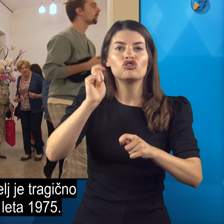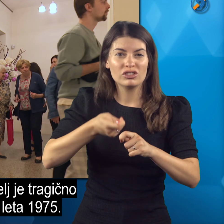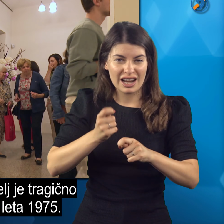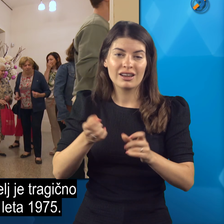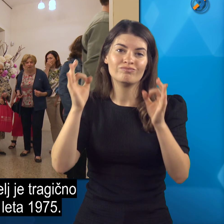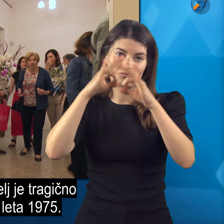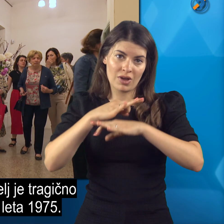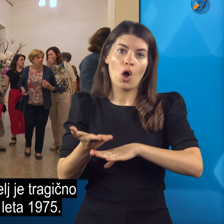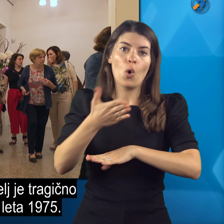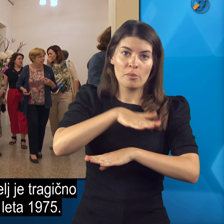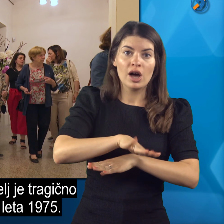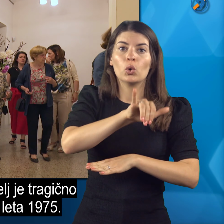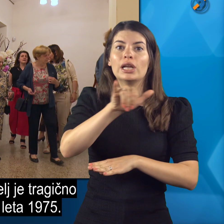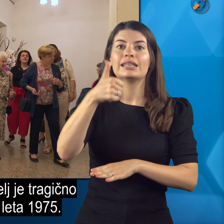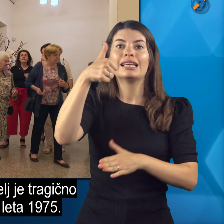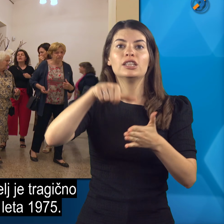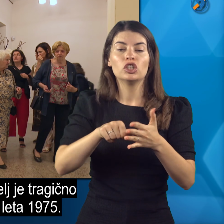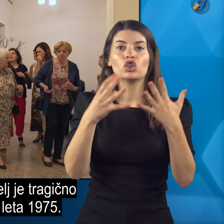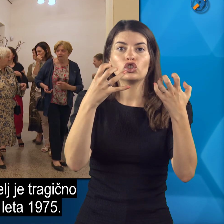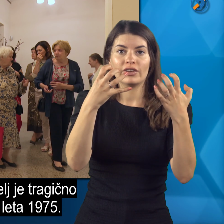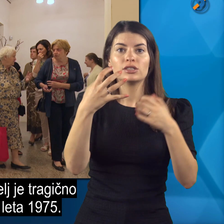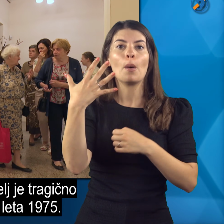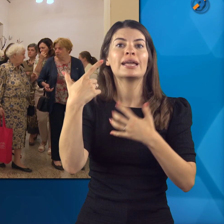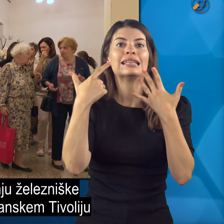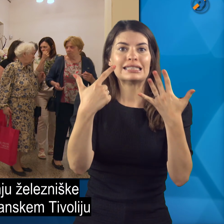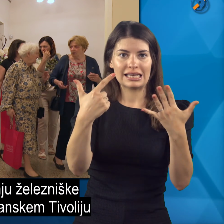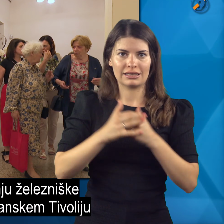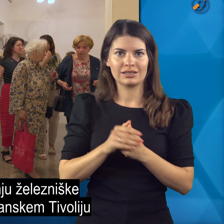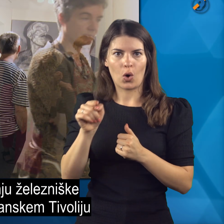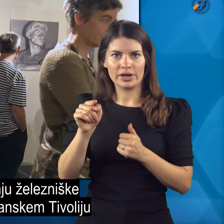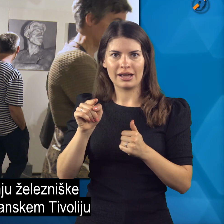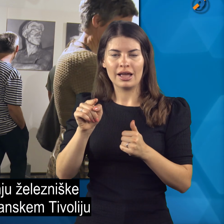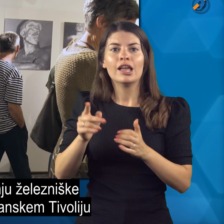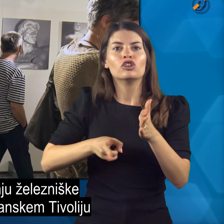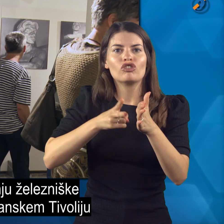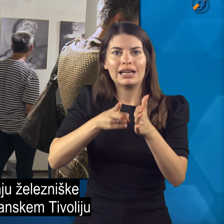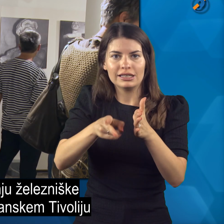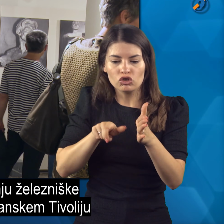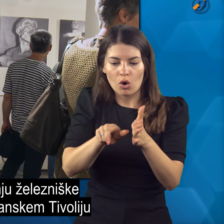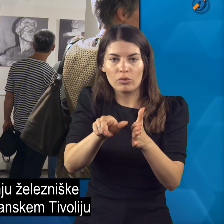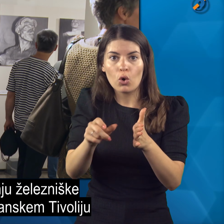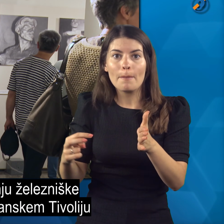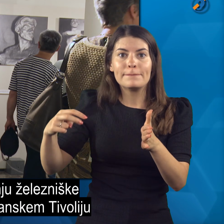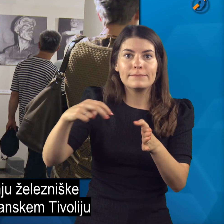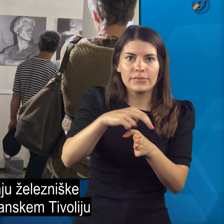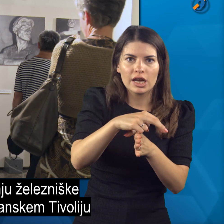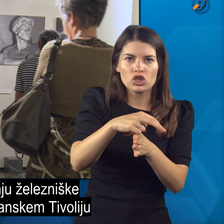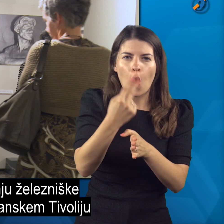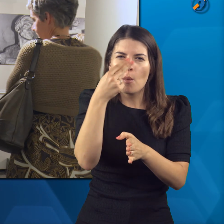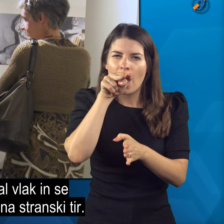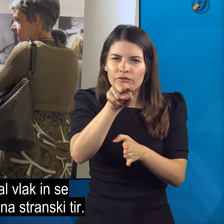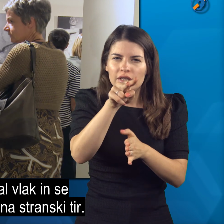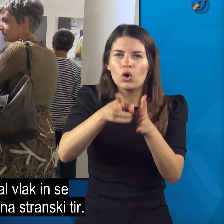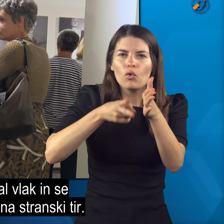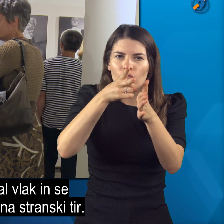Ivan Štrekelj je tragično preminil leta 1975. Pri prečkanju železniške proge v ljubljanskem Tivoliju